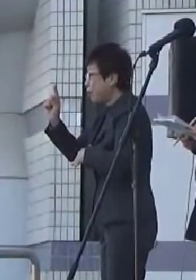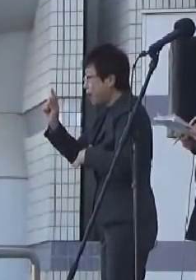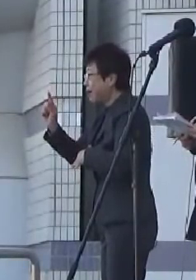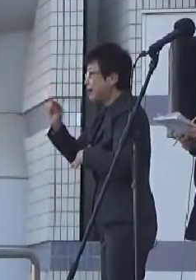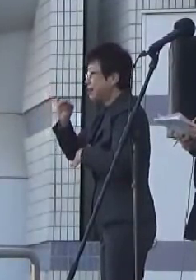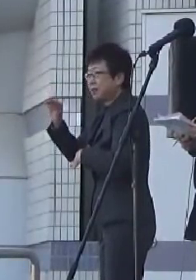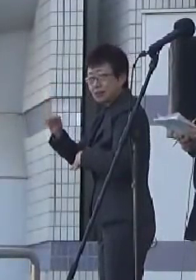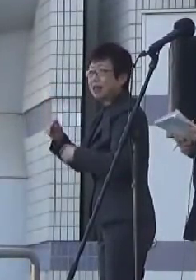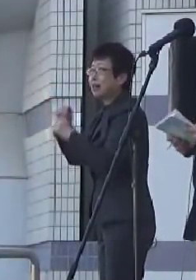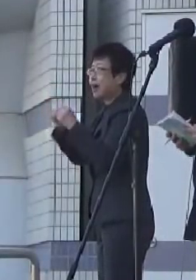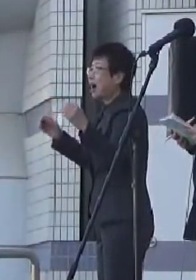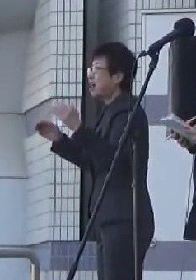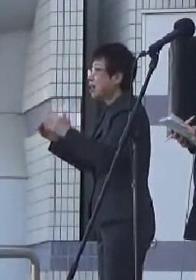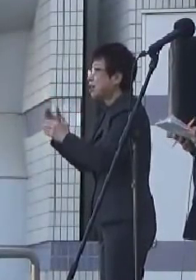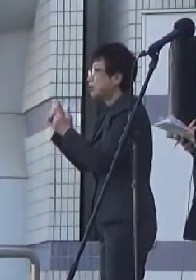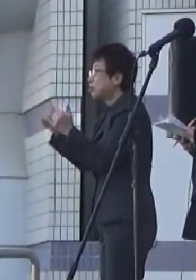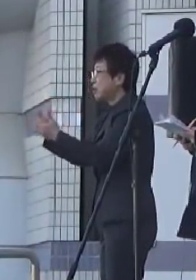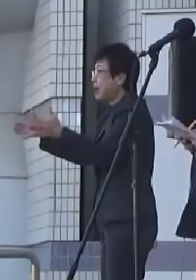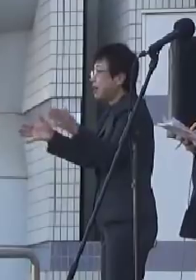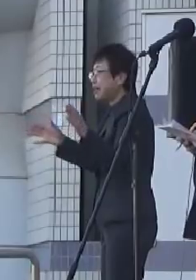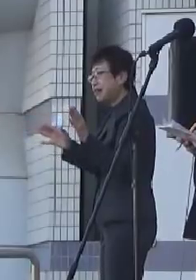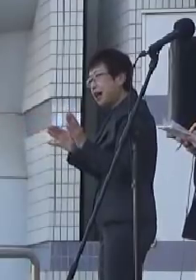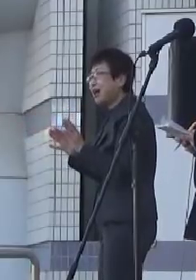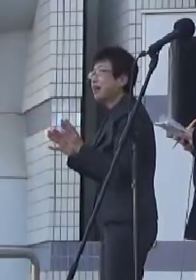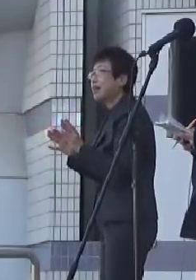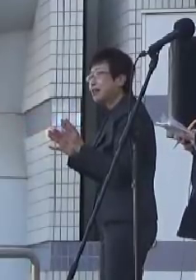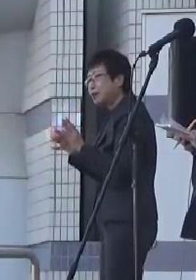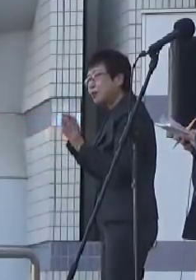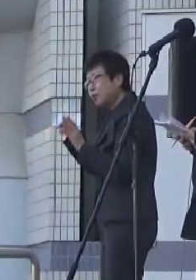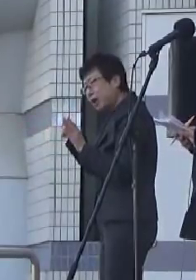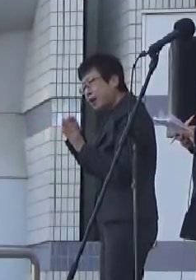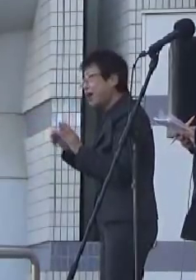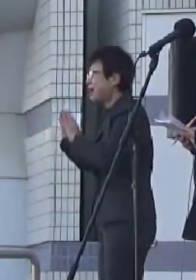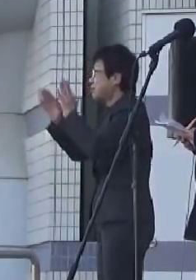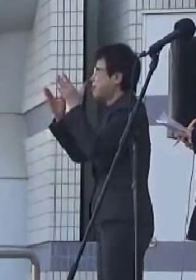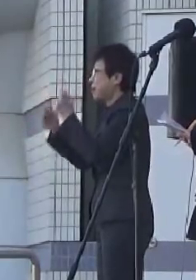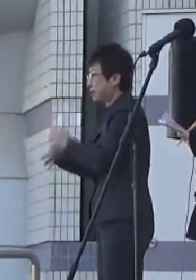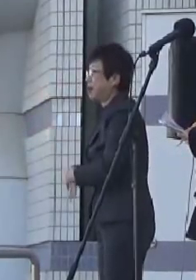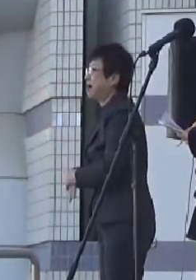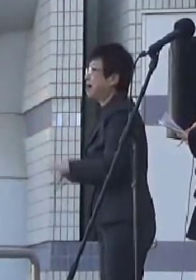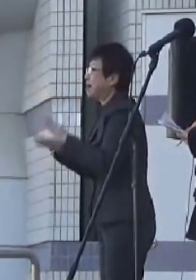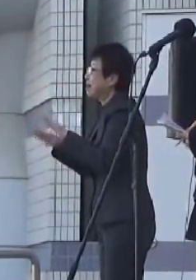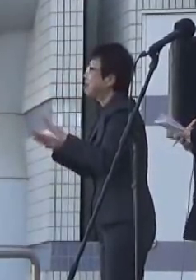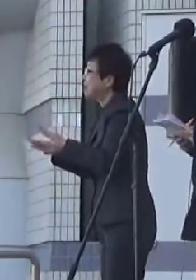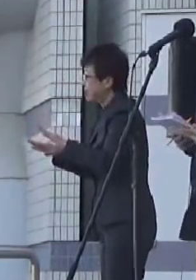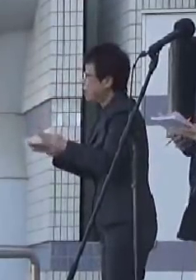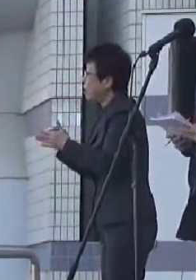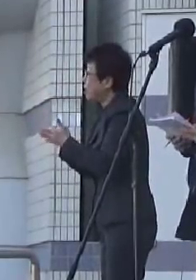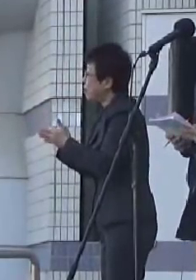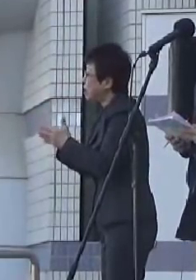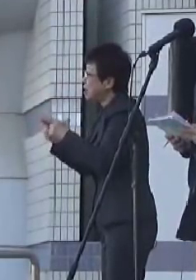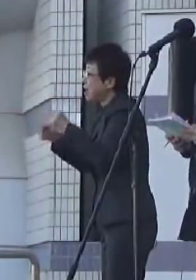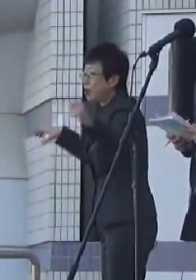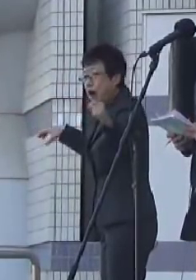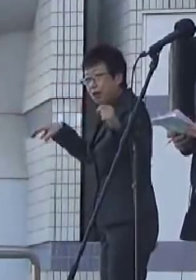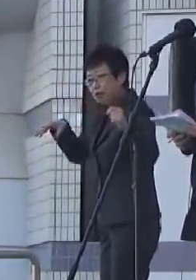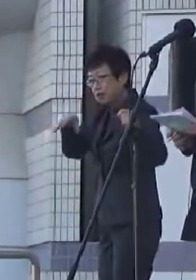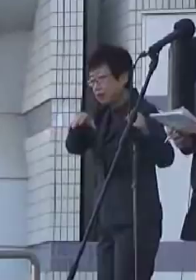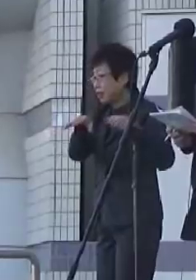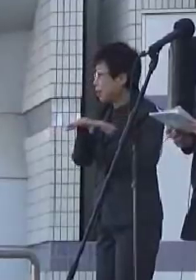に長崎の市民団体のシンボルとして始まりました。現在では全国各地に広が